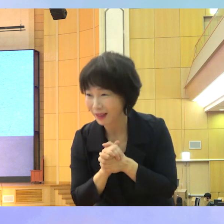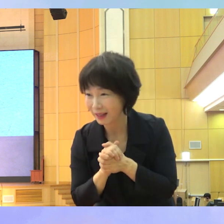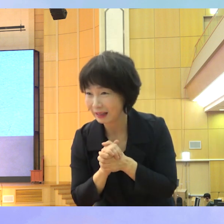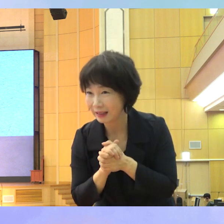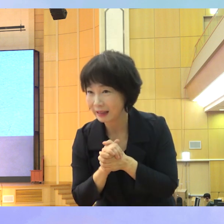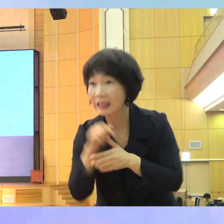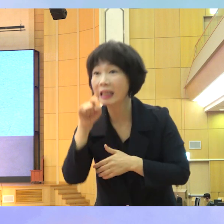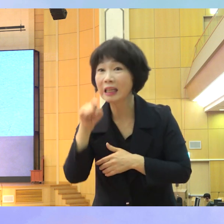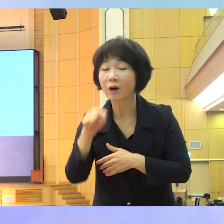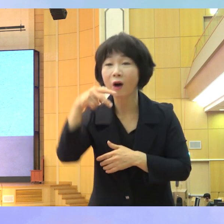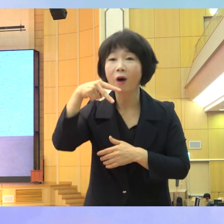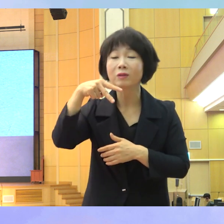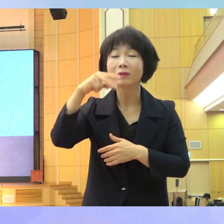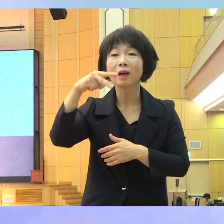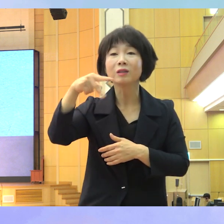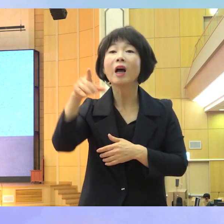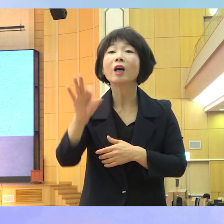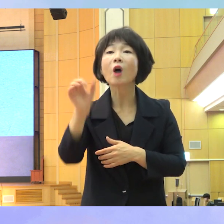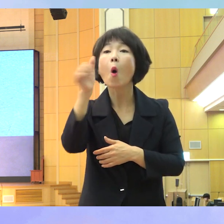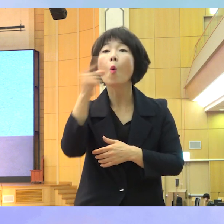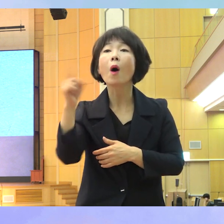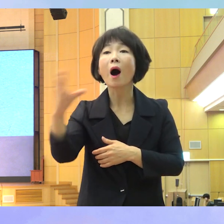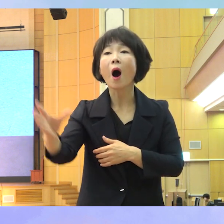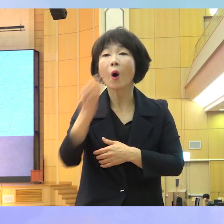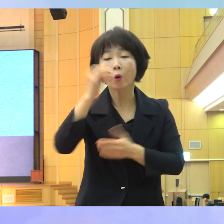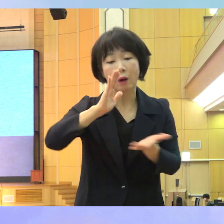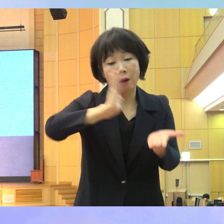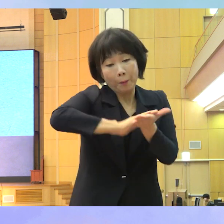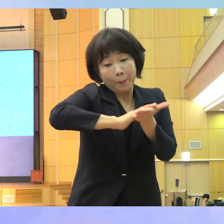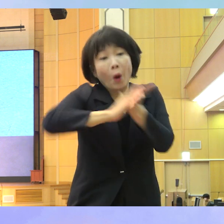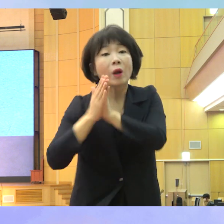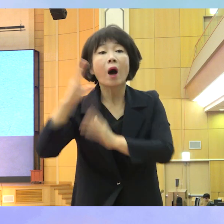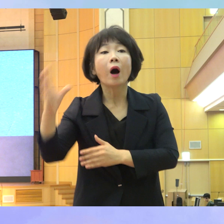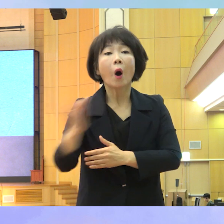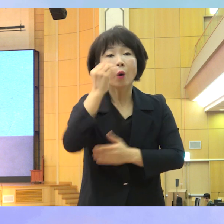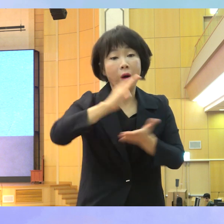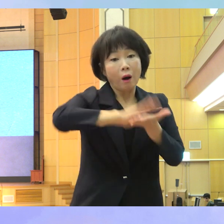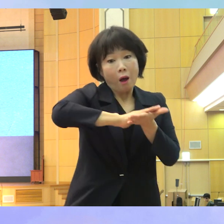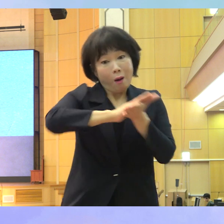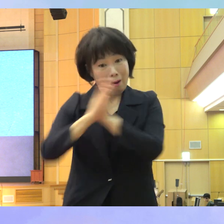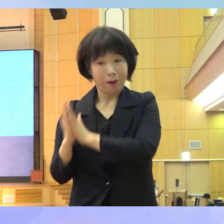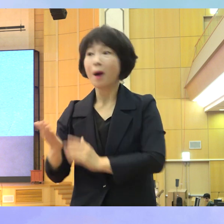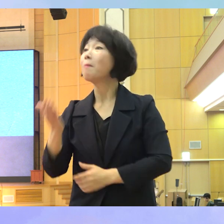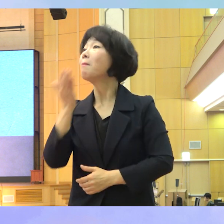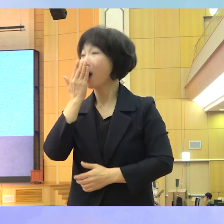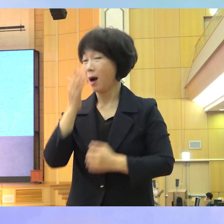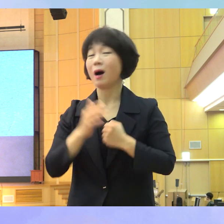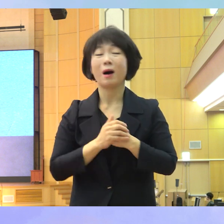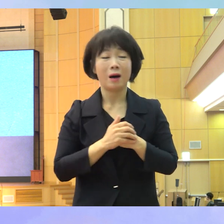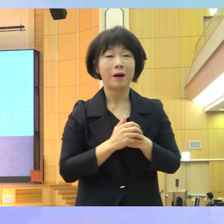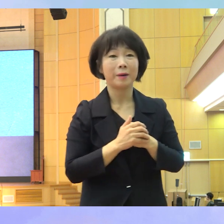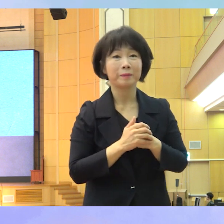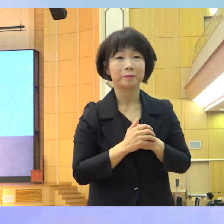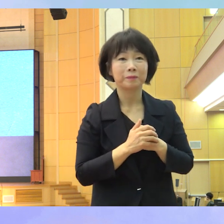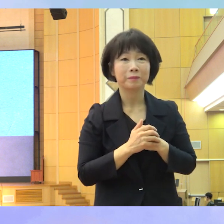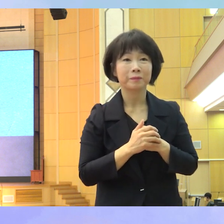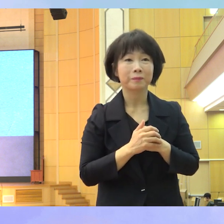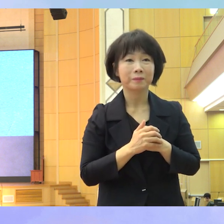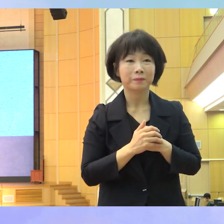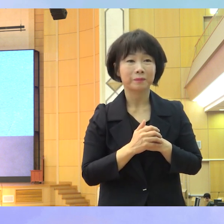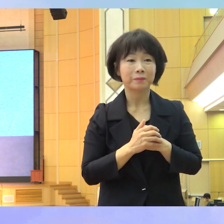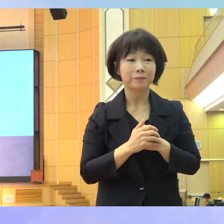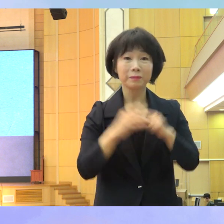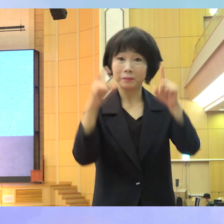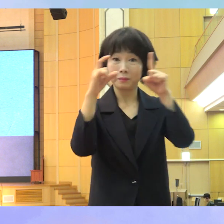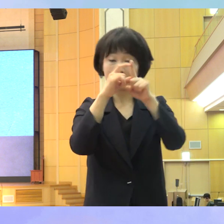그걸 성화라고 합니다. 아주 간단하죠. 칭의는 의롭다 칭해 준 거,